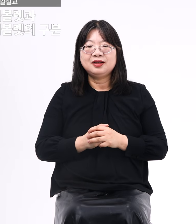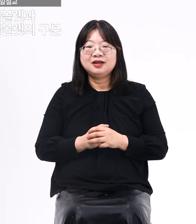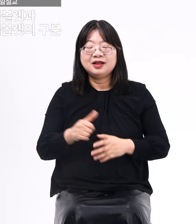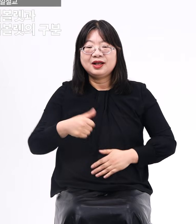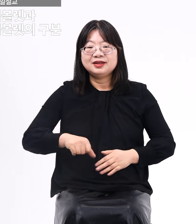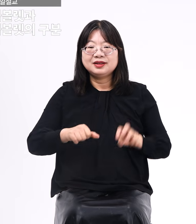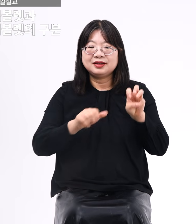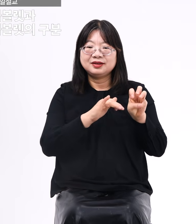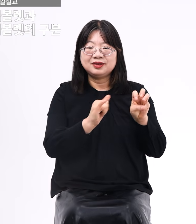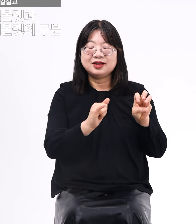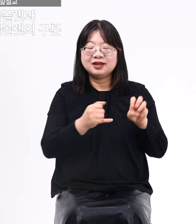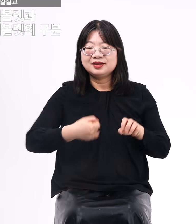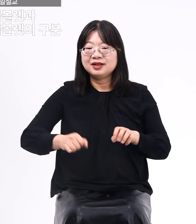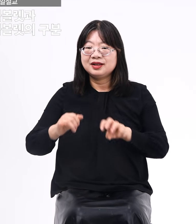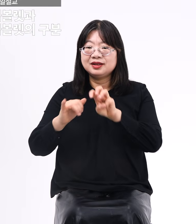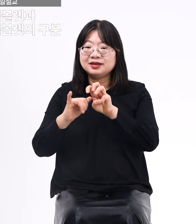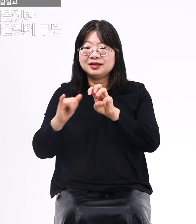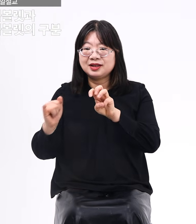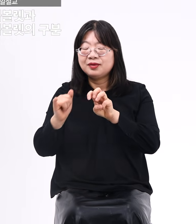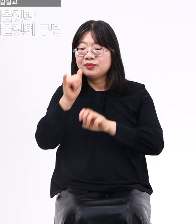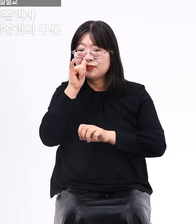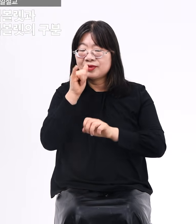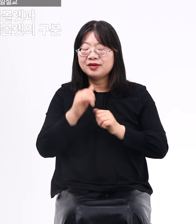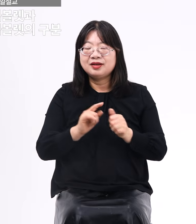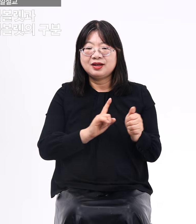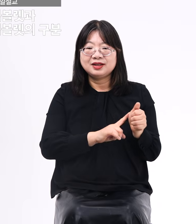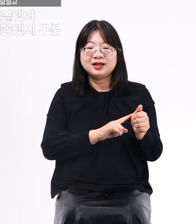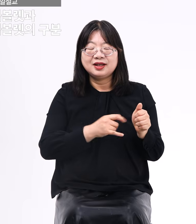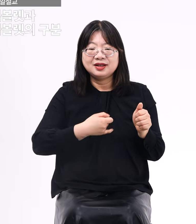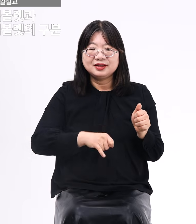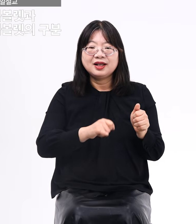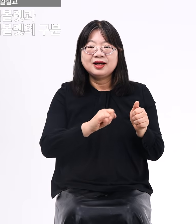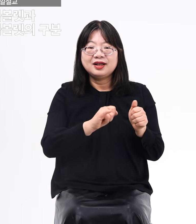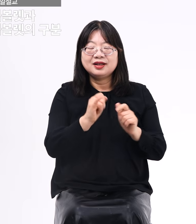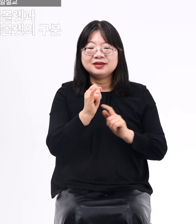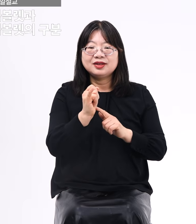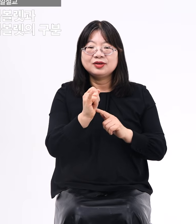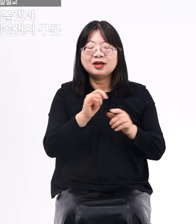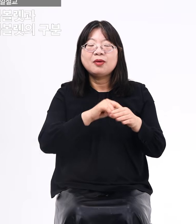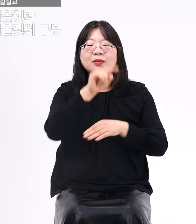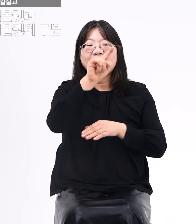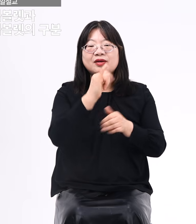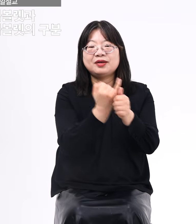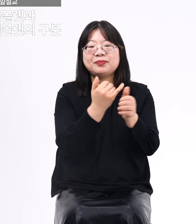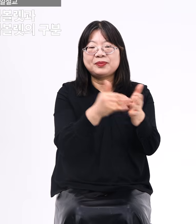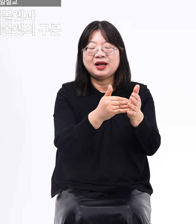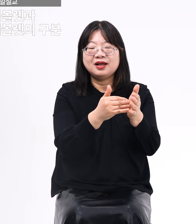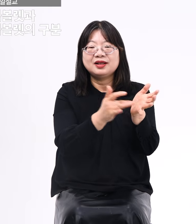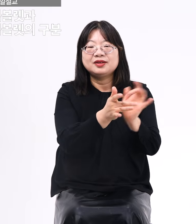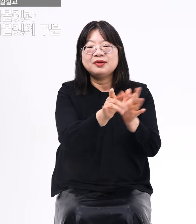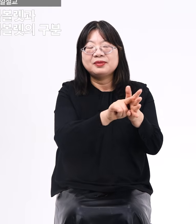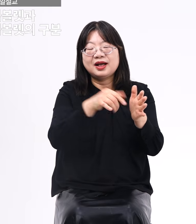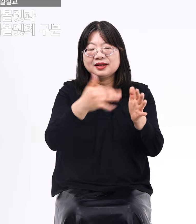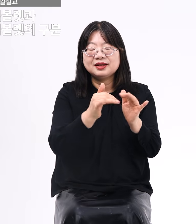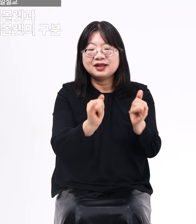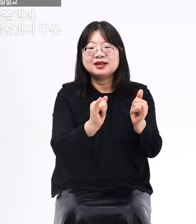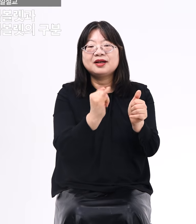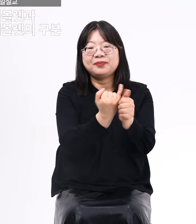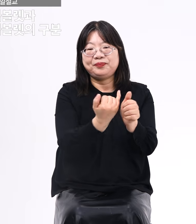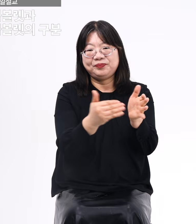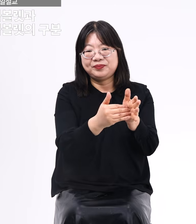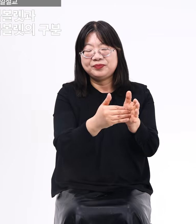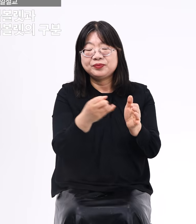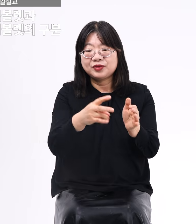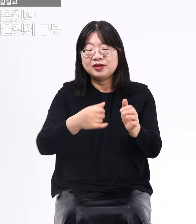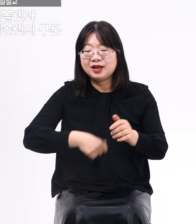아들 30명과 딸 30명을 두었더니 그가 딸들을 밖으로 시집 보냈고 이방 땅으로 시집 보냈다 그 말이죠.